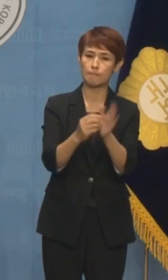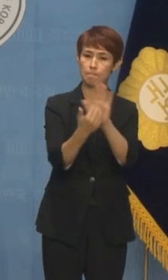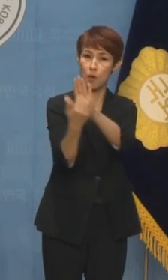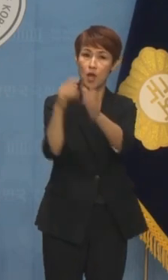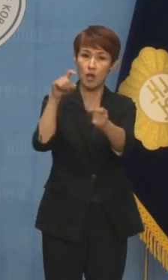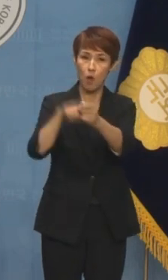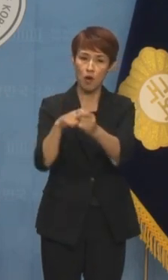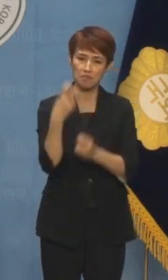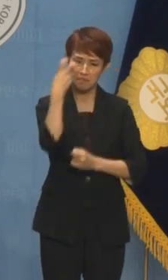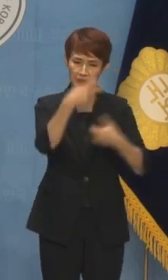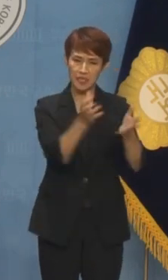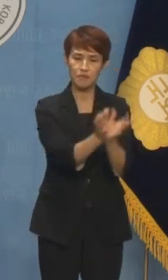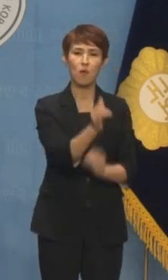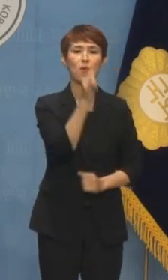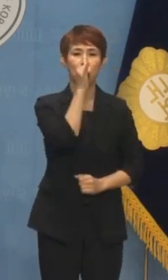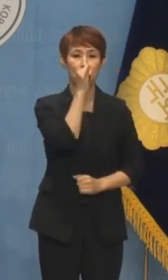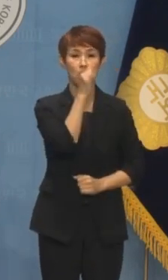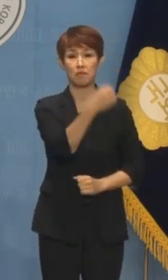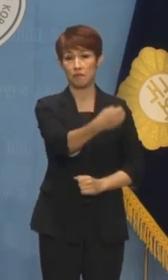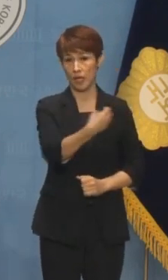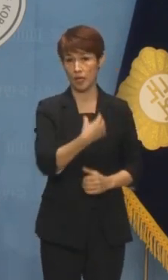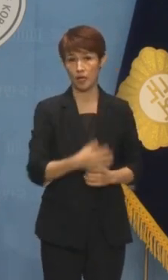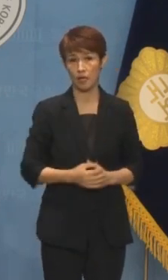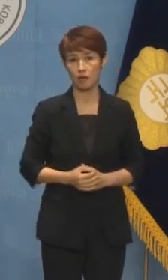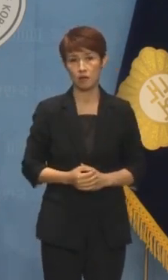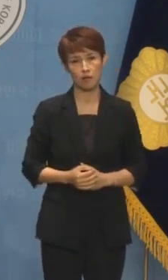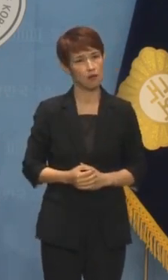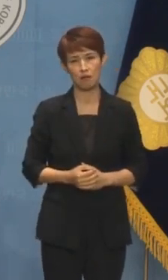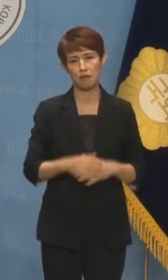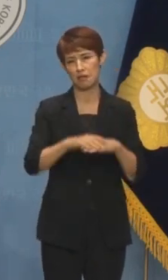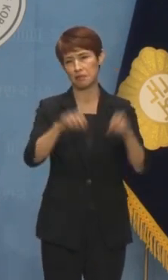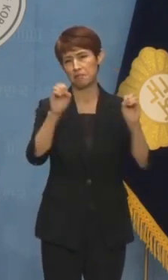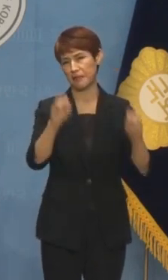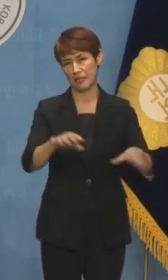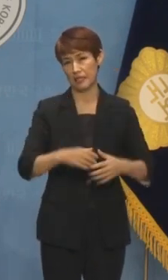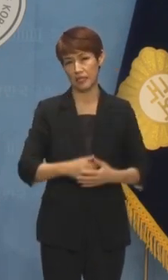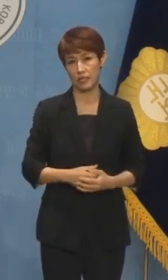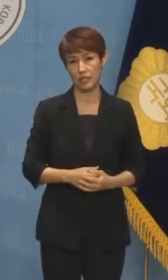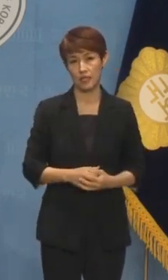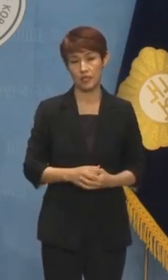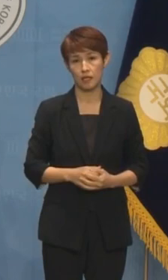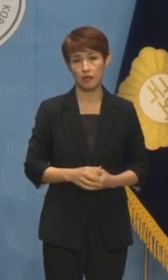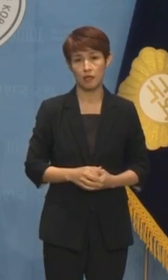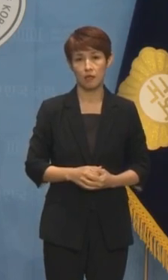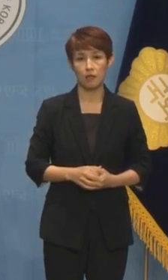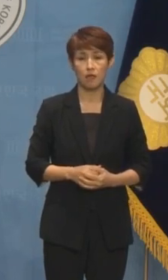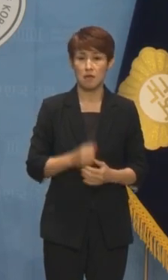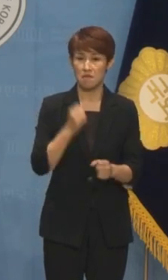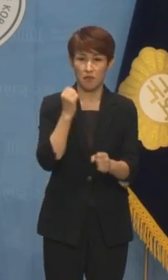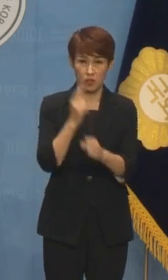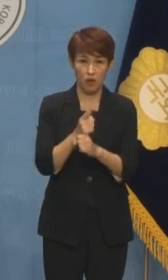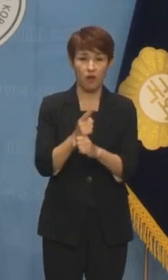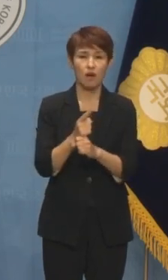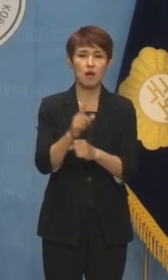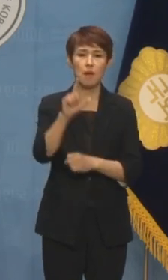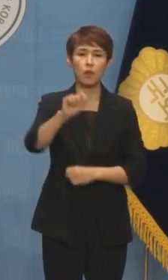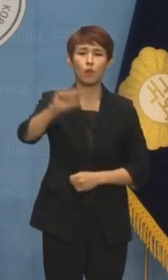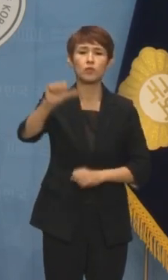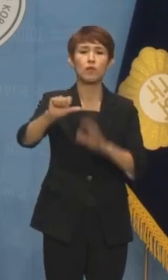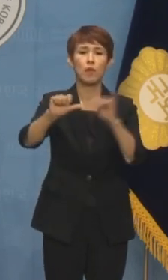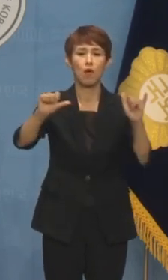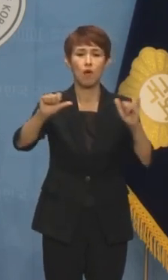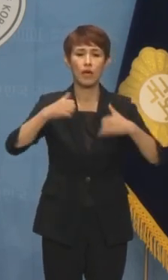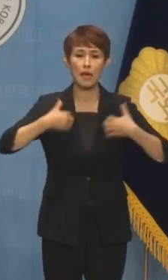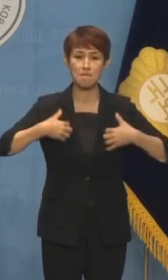위한 검열팀을 운영하고 있다고 했지만 유명무실했습니다. 이미 1만 5천 명이 넘는